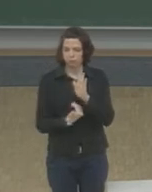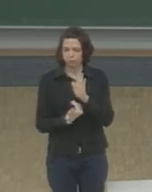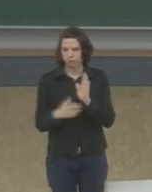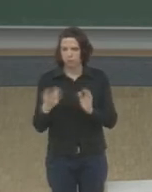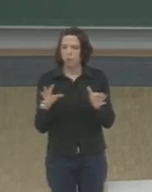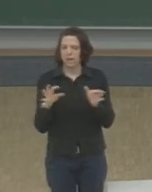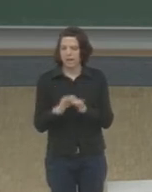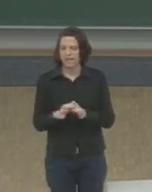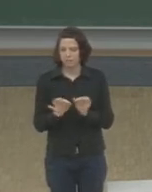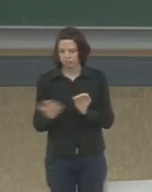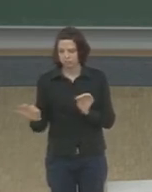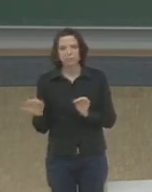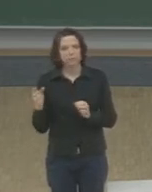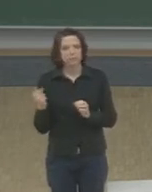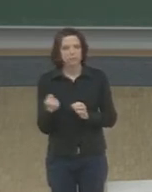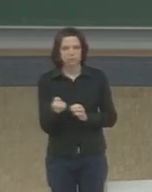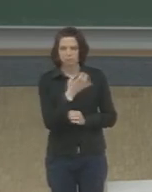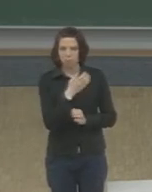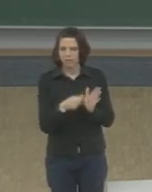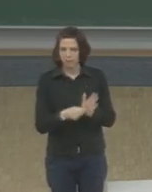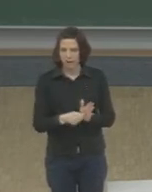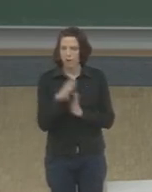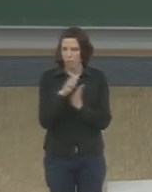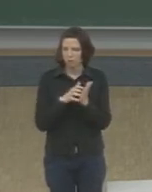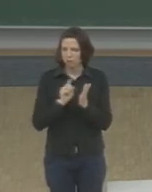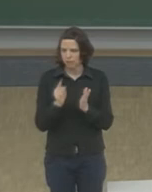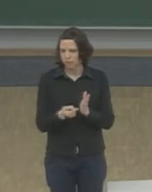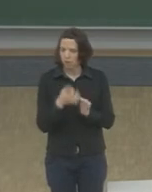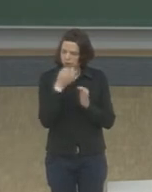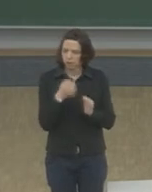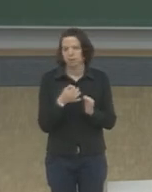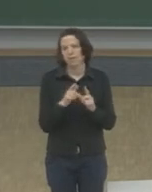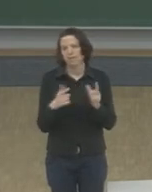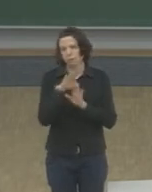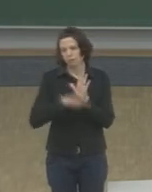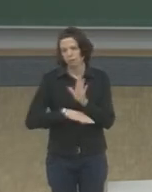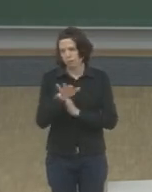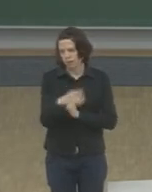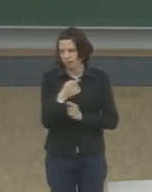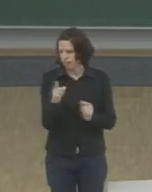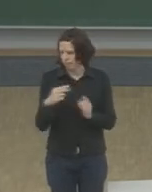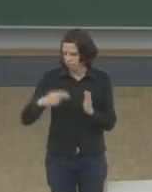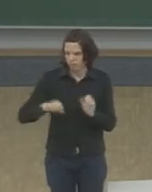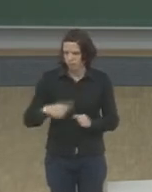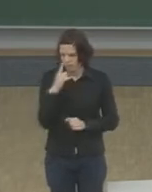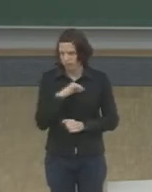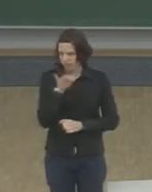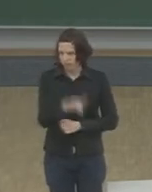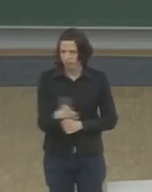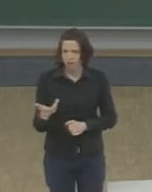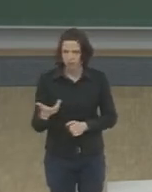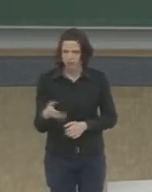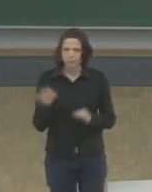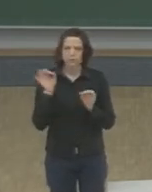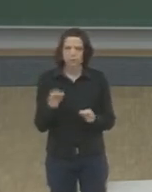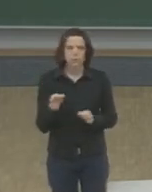eines Links auf Manuskript und Foliensatz, da ist dann auch die vollständige Bibliografie dabei. Was passiert nun in den